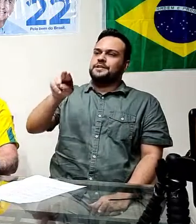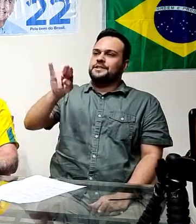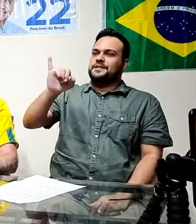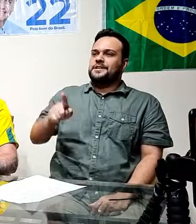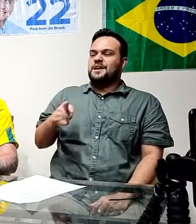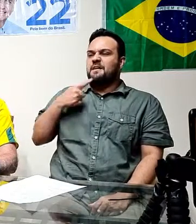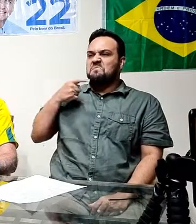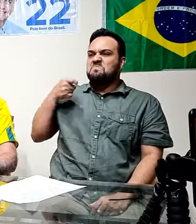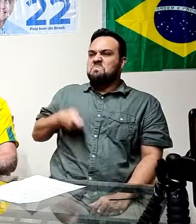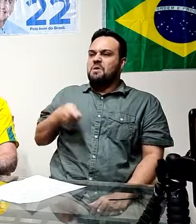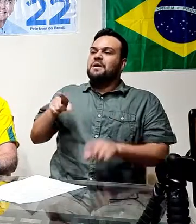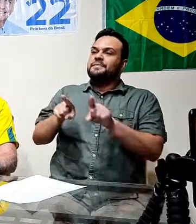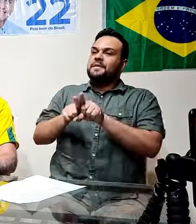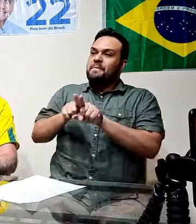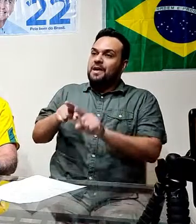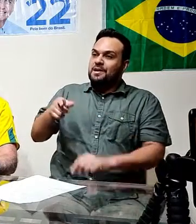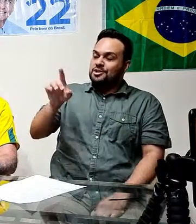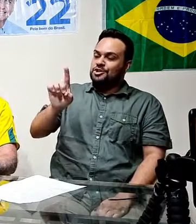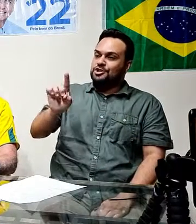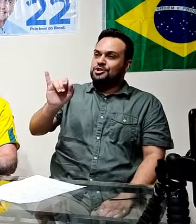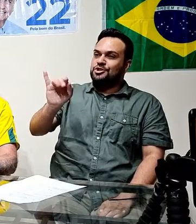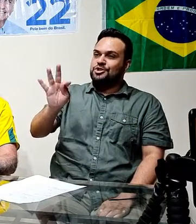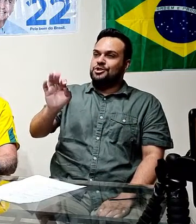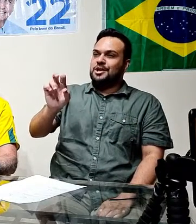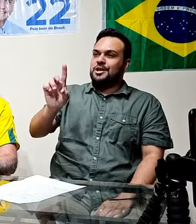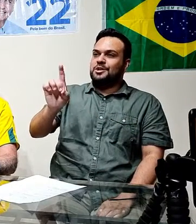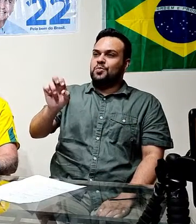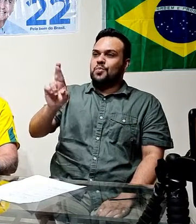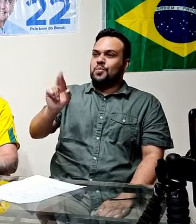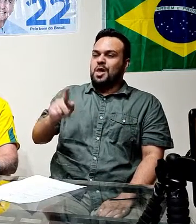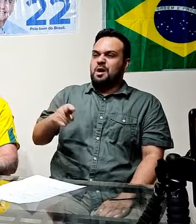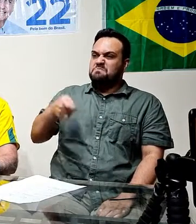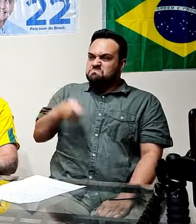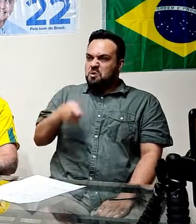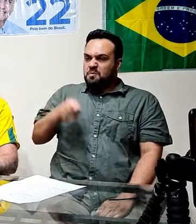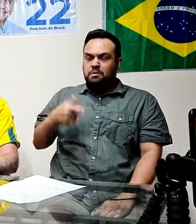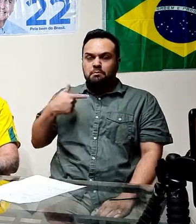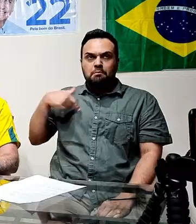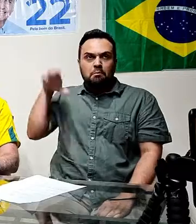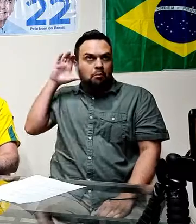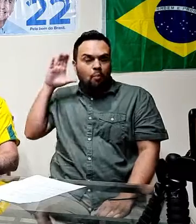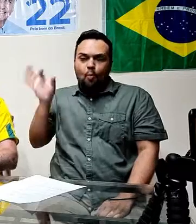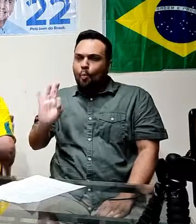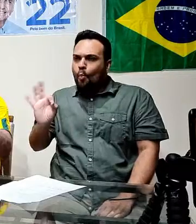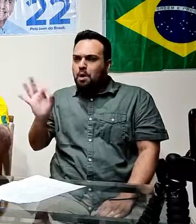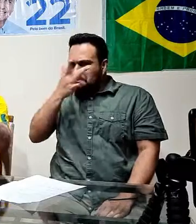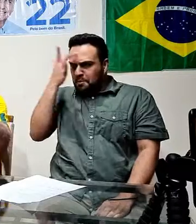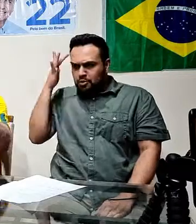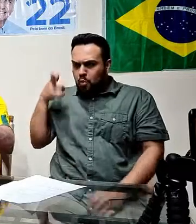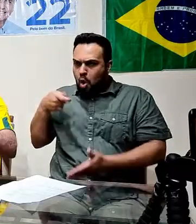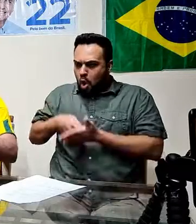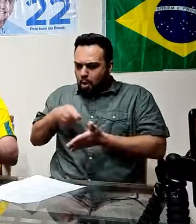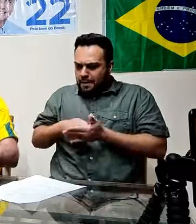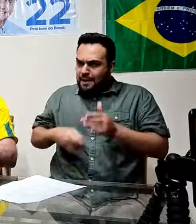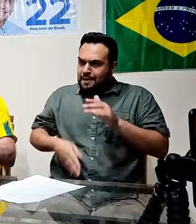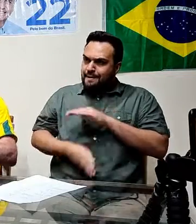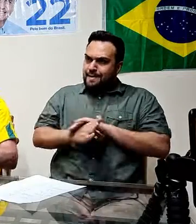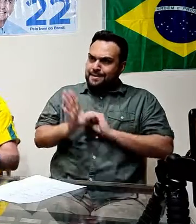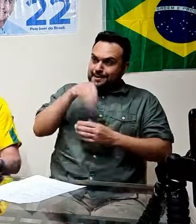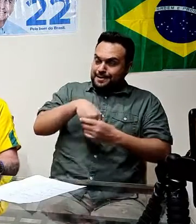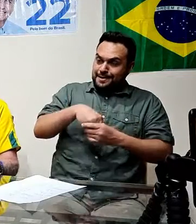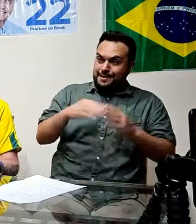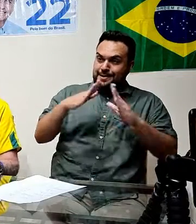é tirania e ditadura. Eu nunca vi ninguém ser obrigado a entrar numa igreja e ser obrigado a